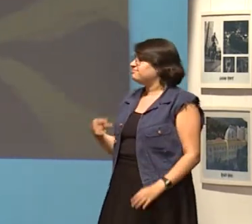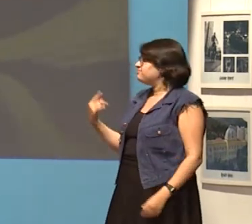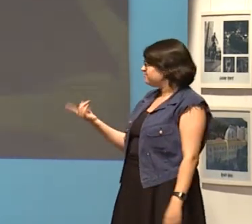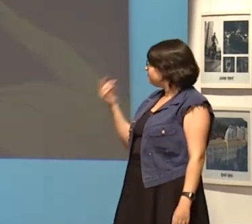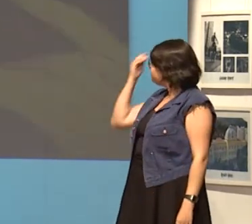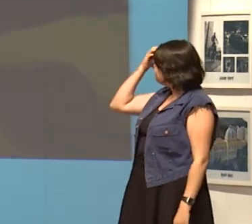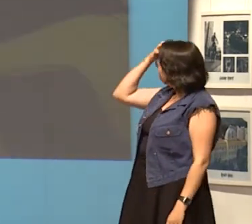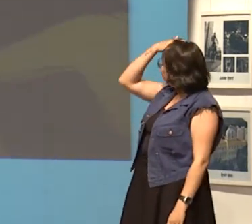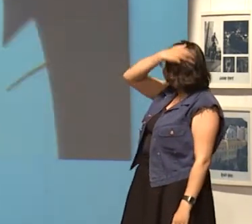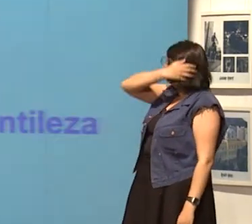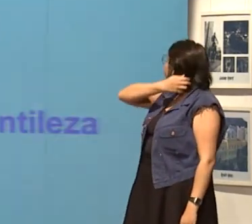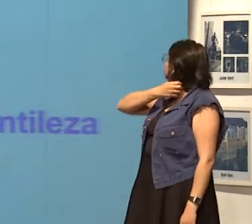liberdade.